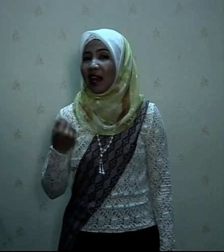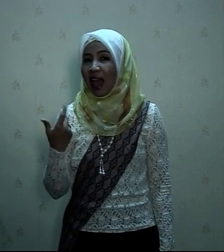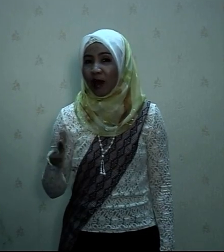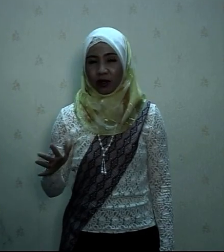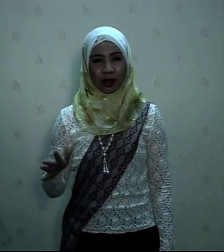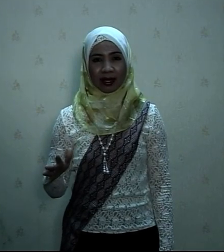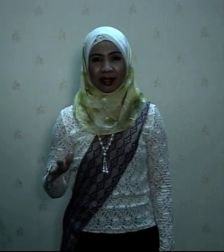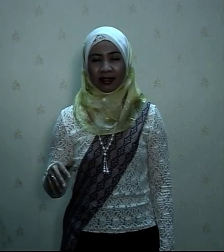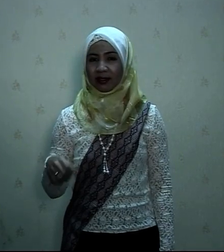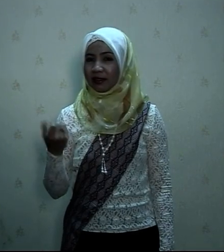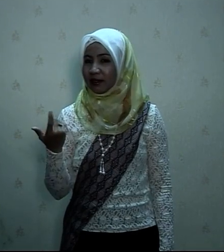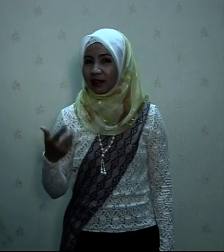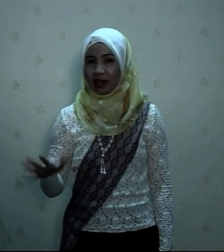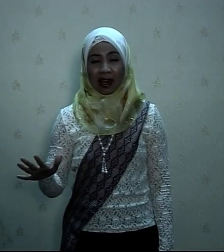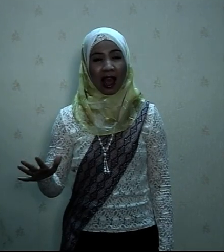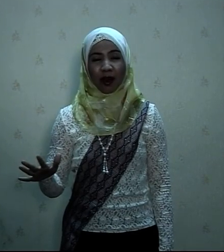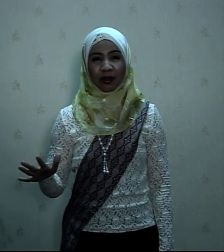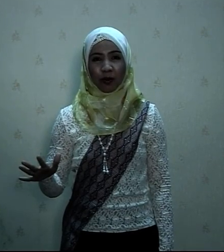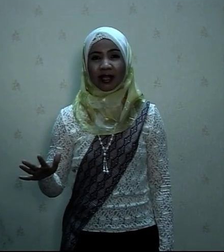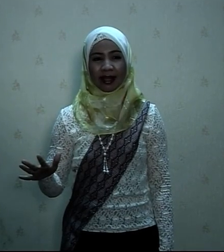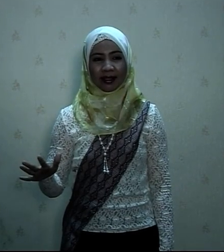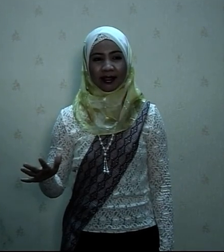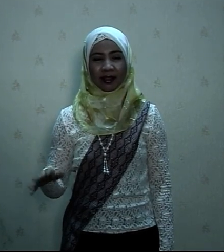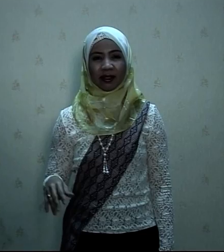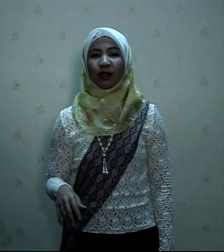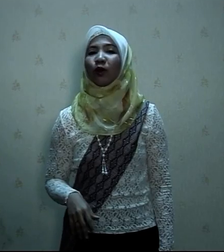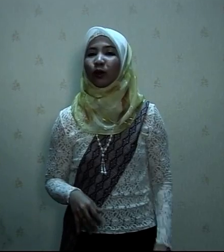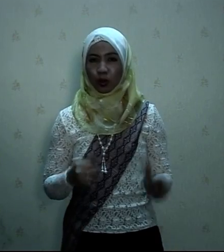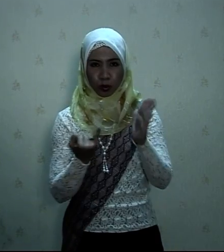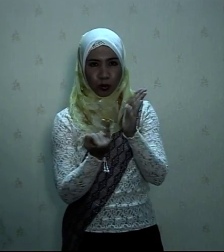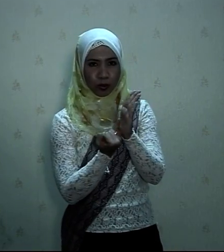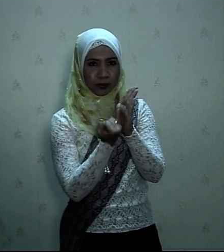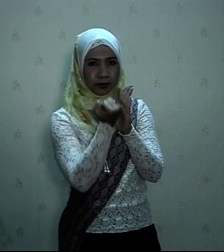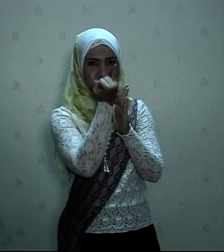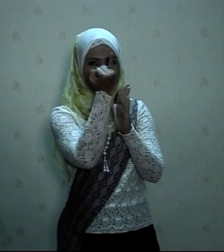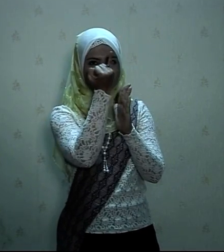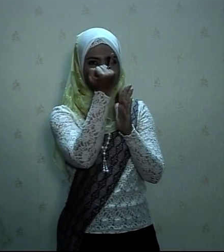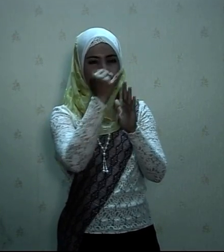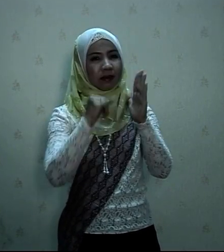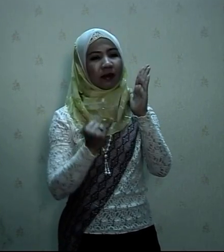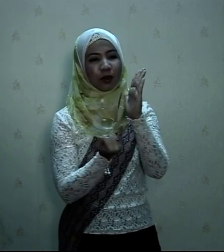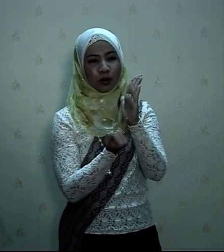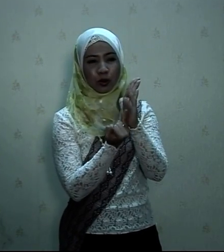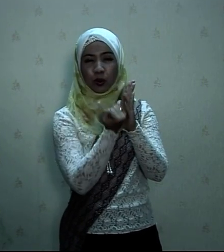แล้วหรือว่าเสร็จแล้วหรือว่าเสร็จถูกถู